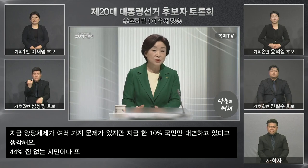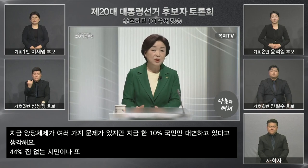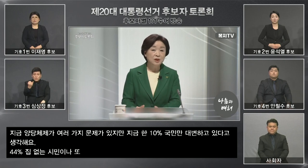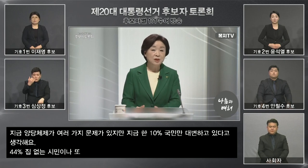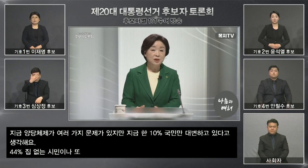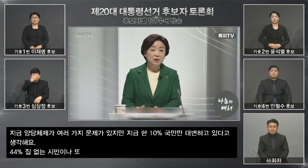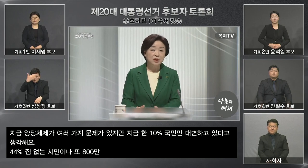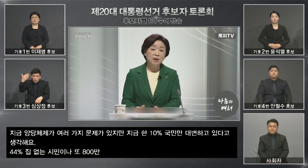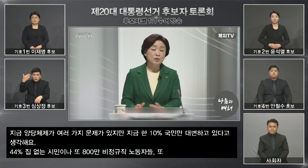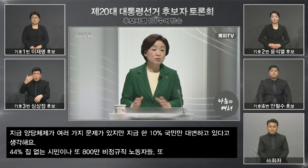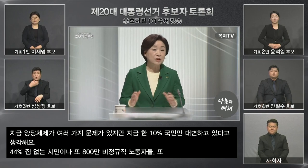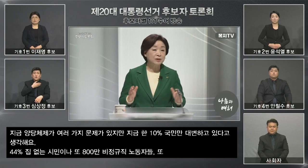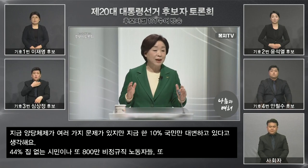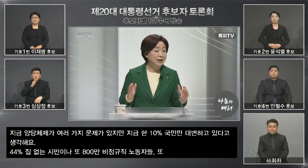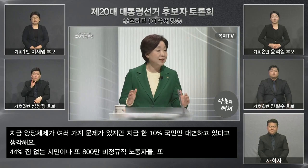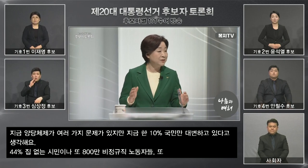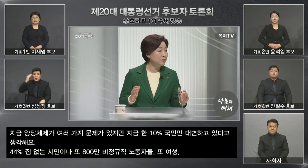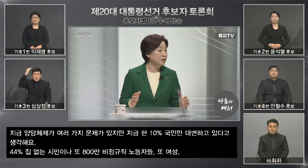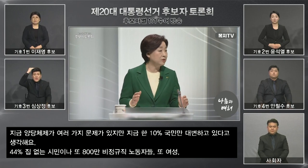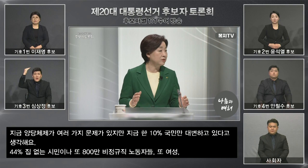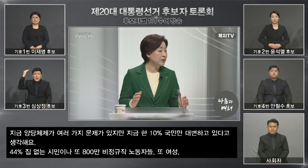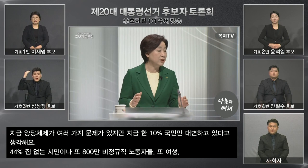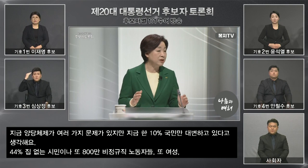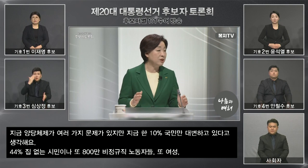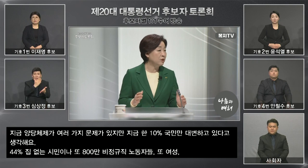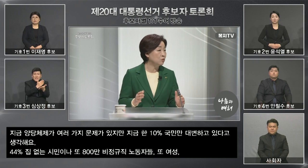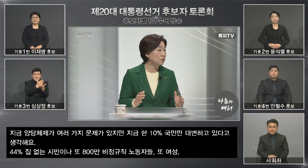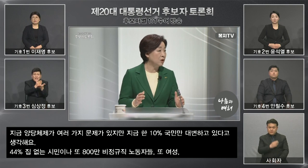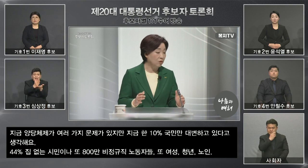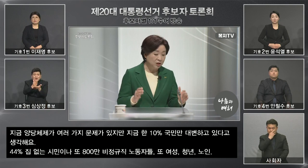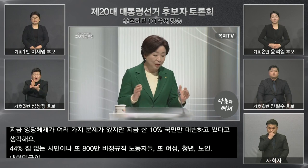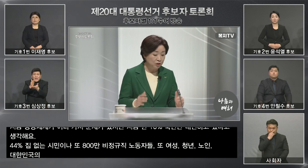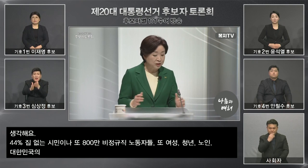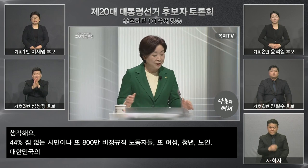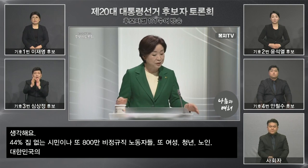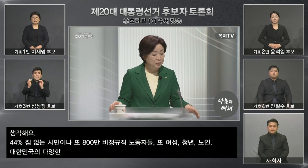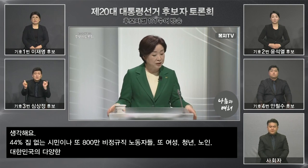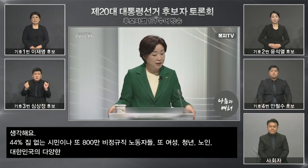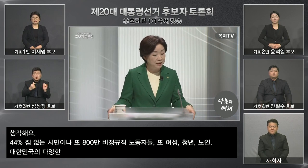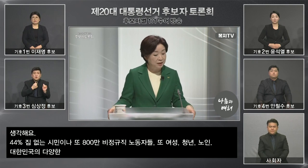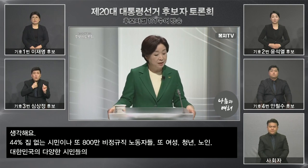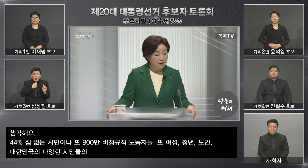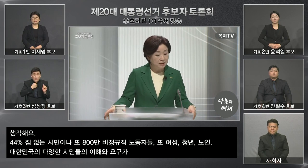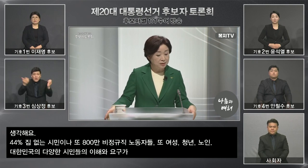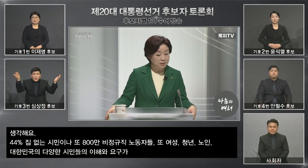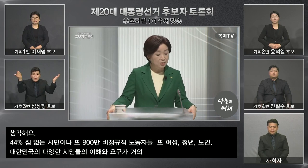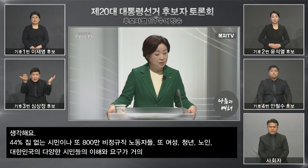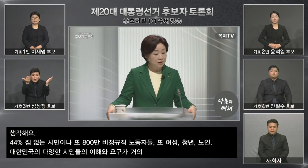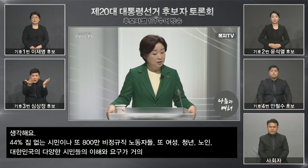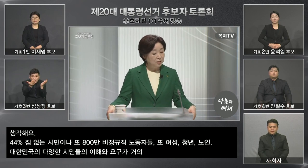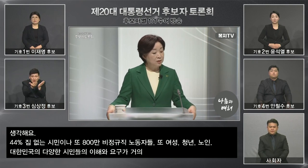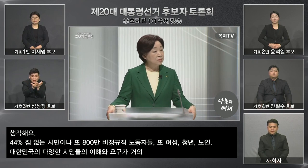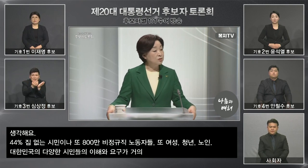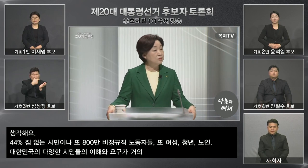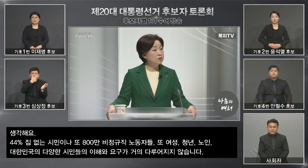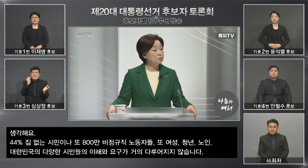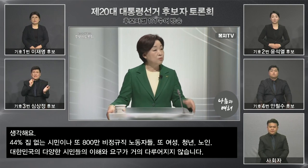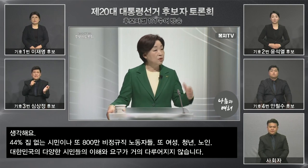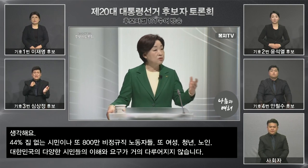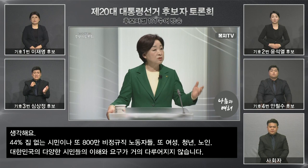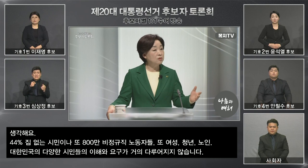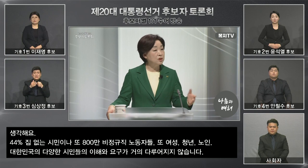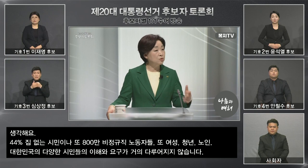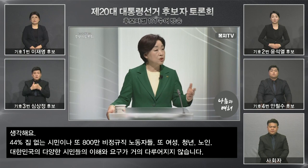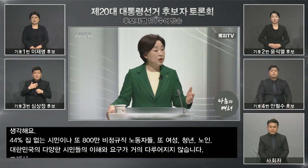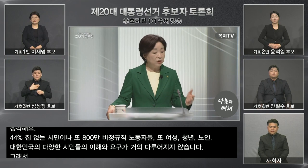청년, 노인 대한민국의 다양한 시민들의 이해와 요구가 거의 다뤄지지 않습니다. 그래서 저는